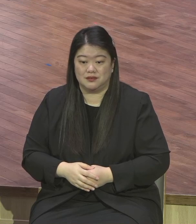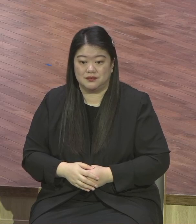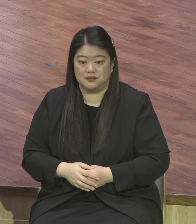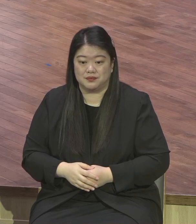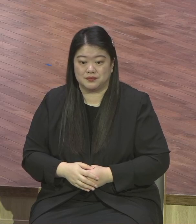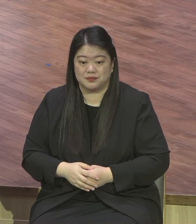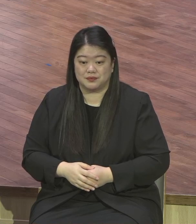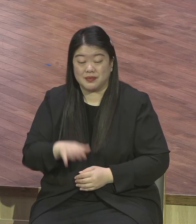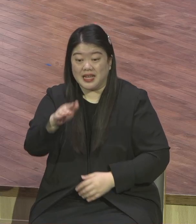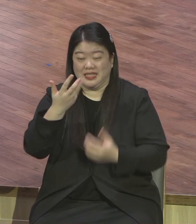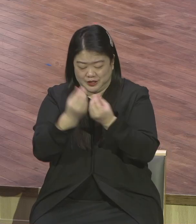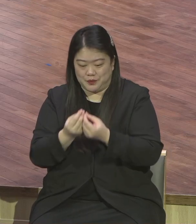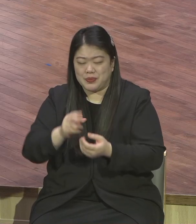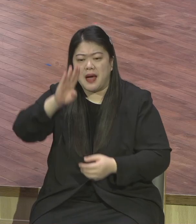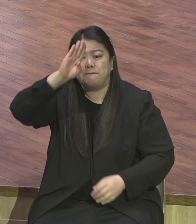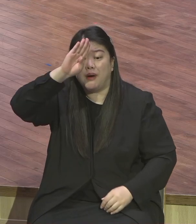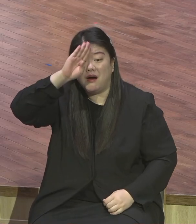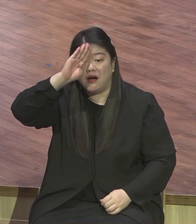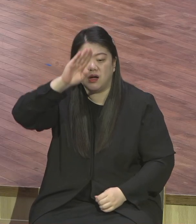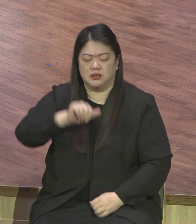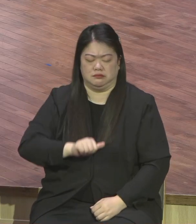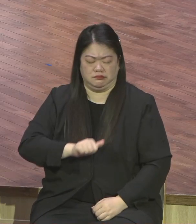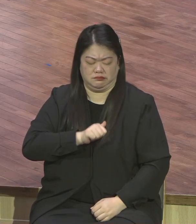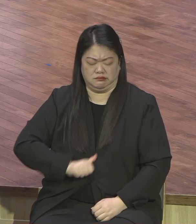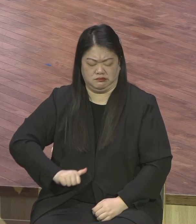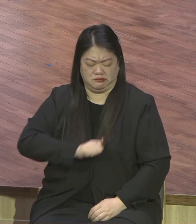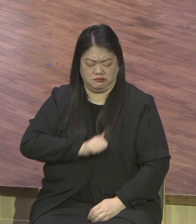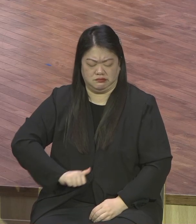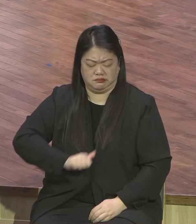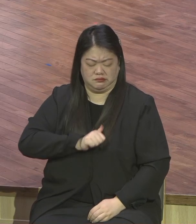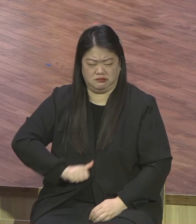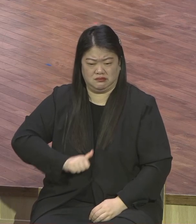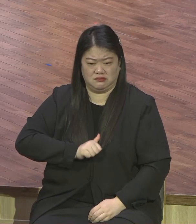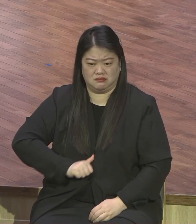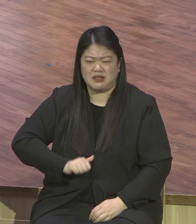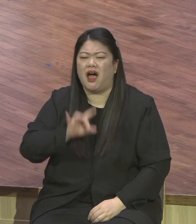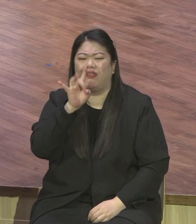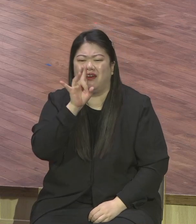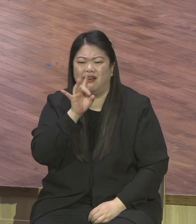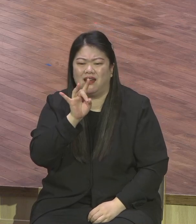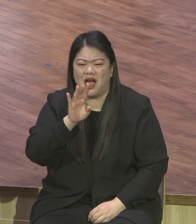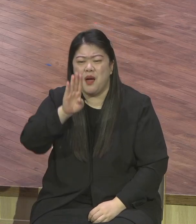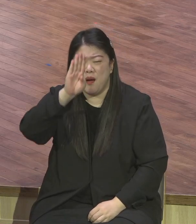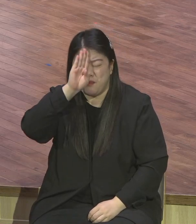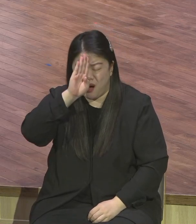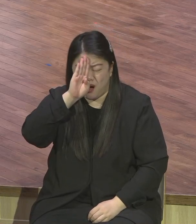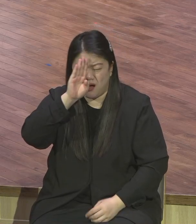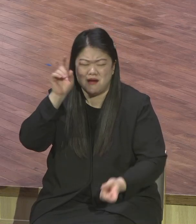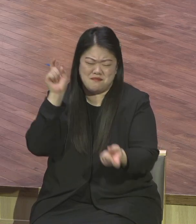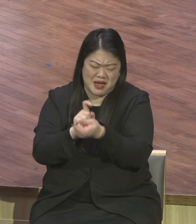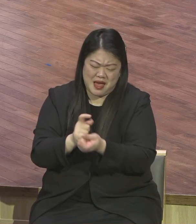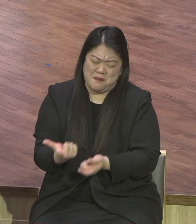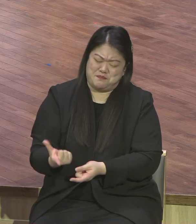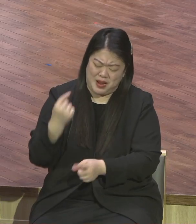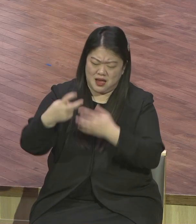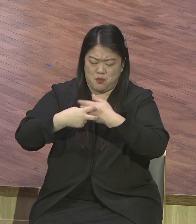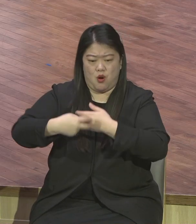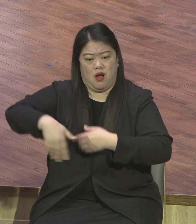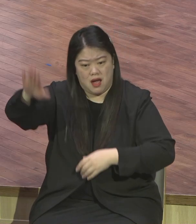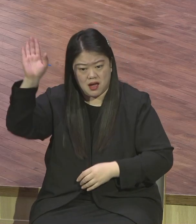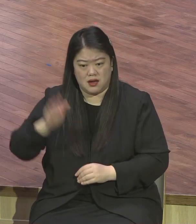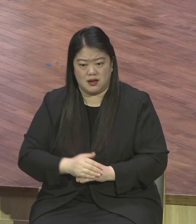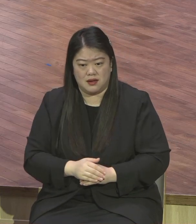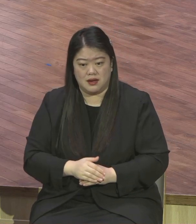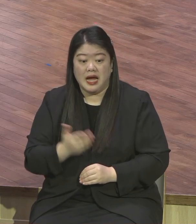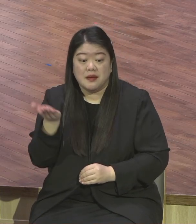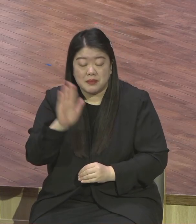병은 오래 참으면 큰 문제가 되지만은 다른 사람에 대해서는 뭐요? 오래 참는 게 좋아요. 참아줍니다.